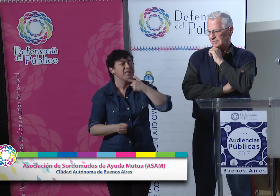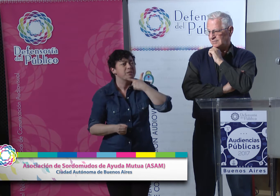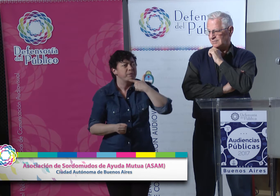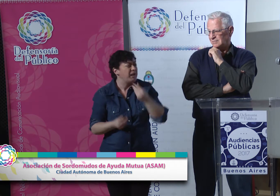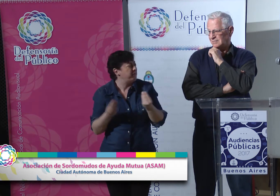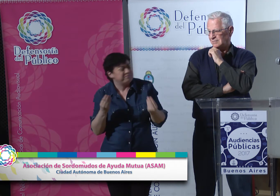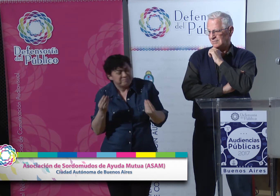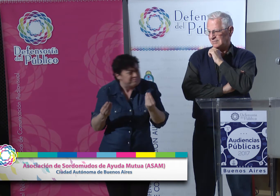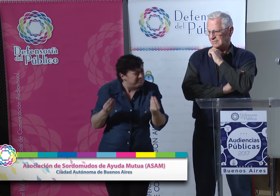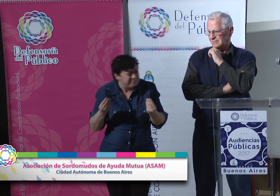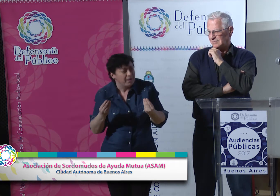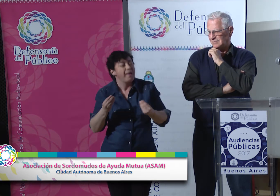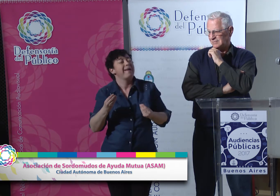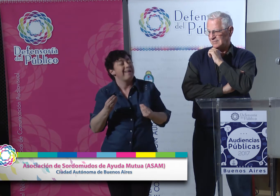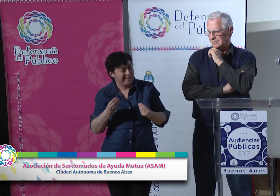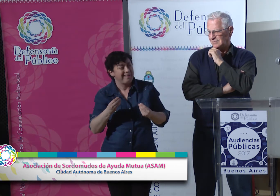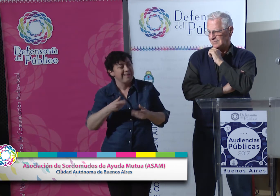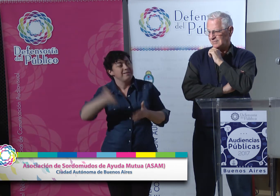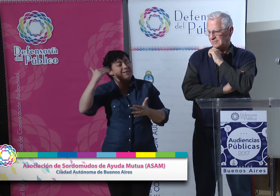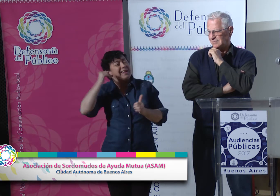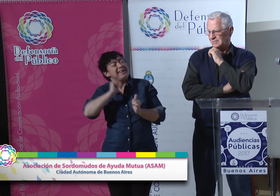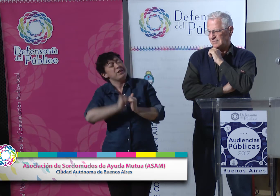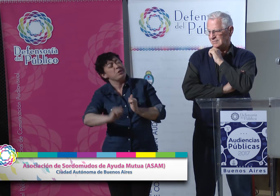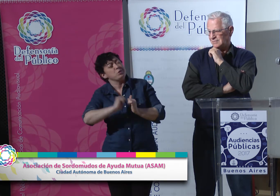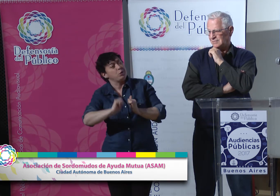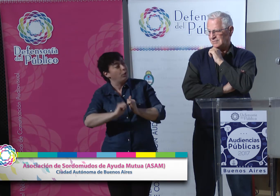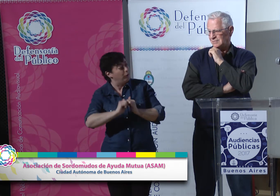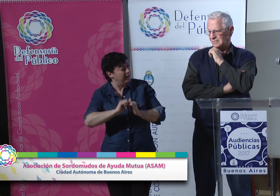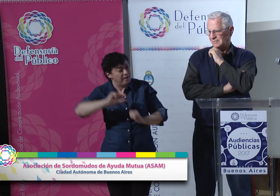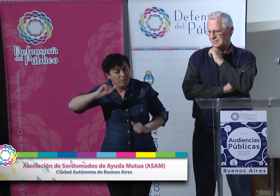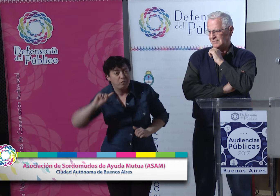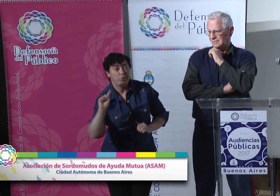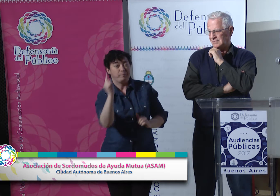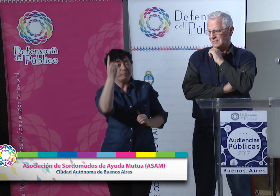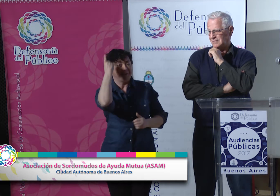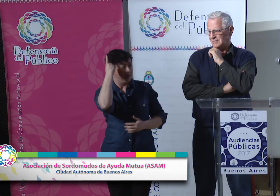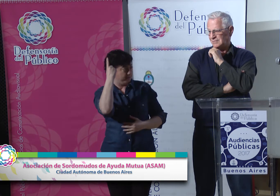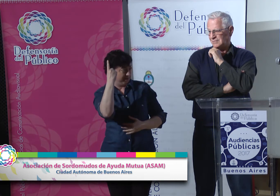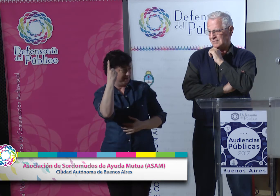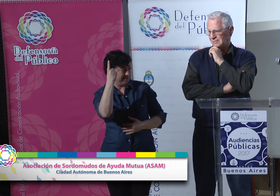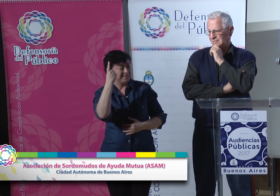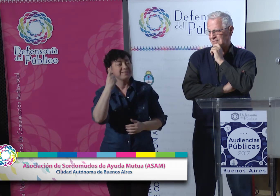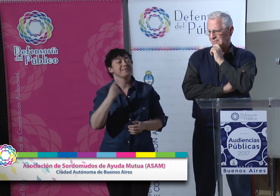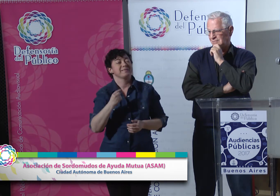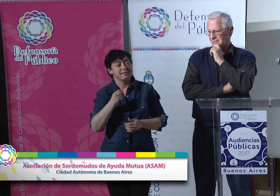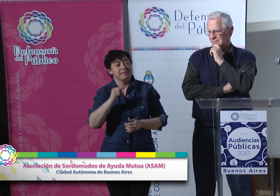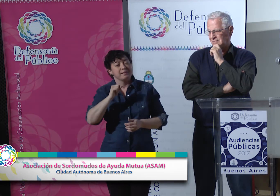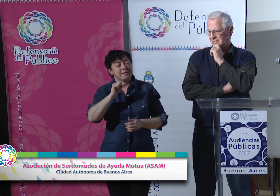ahora el 27 de septiembre porque porque se el día de las personas son de los intérpretes porque el 27 de septiembre fue la